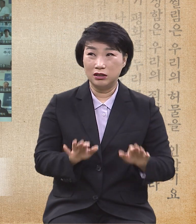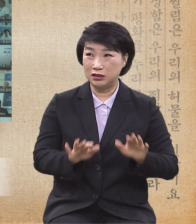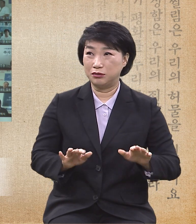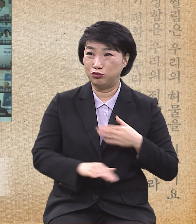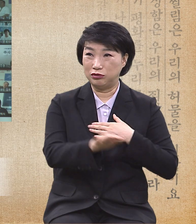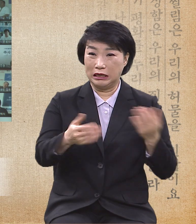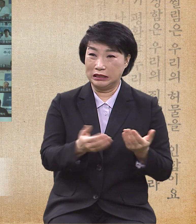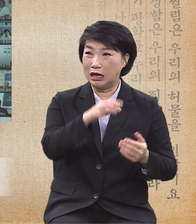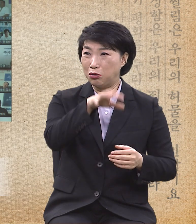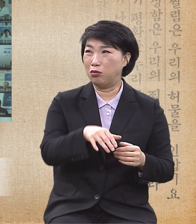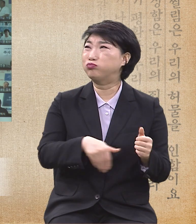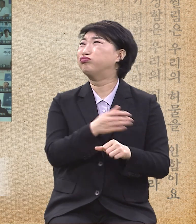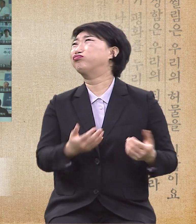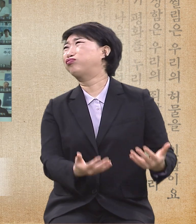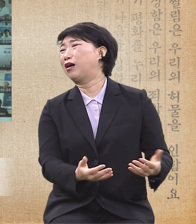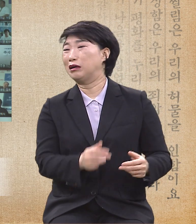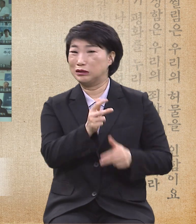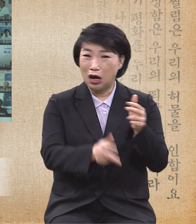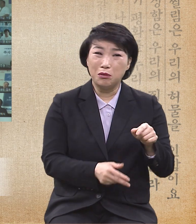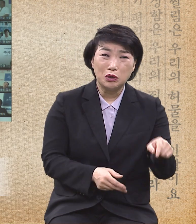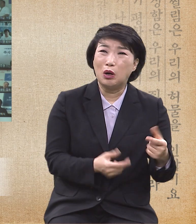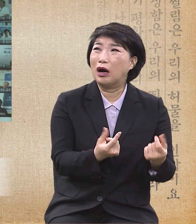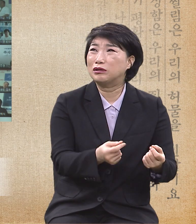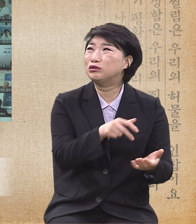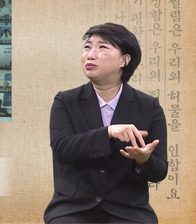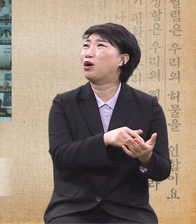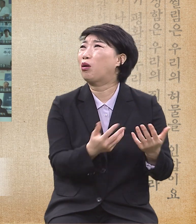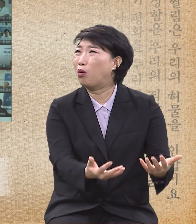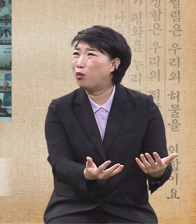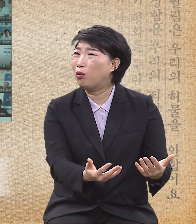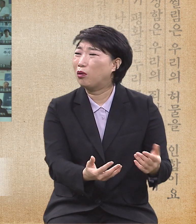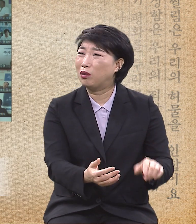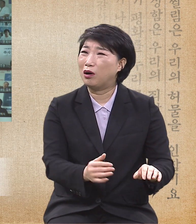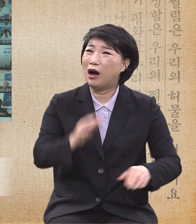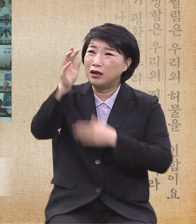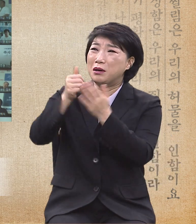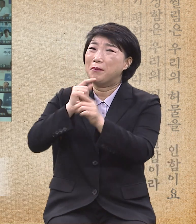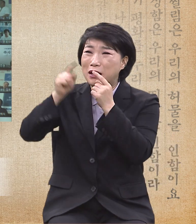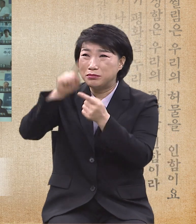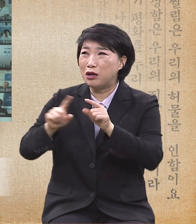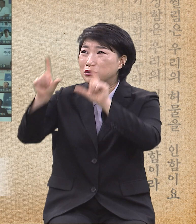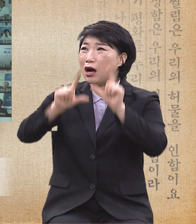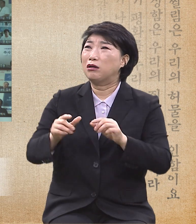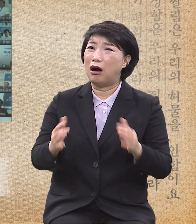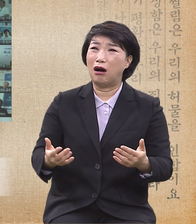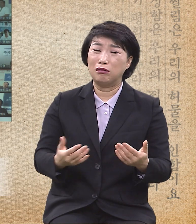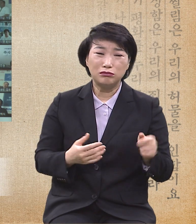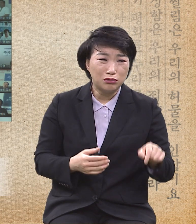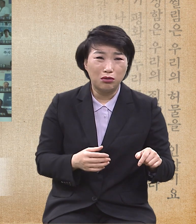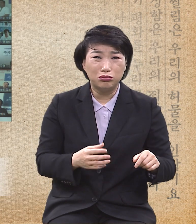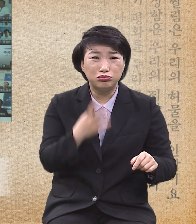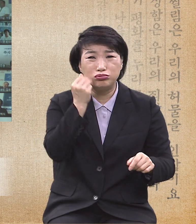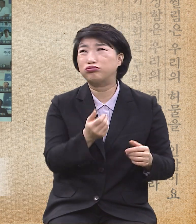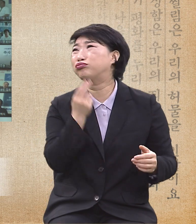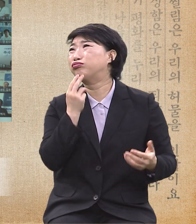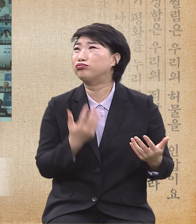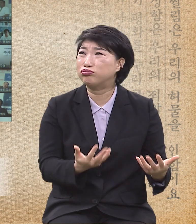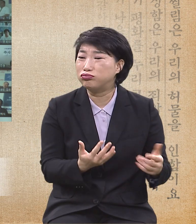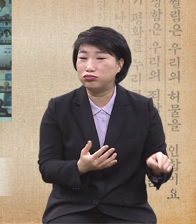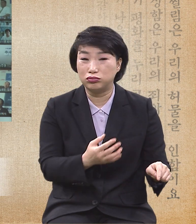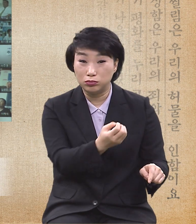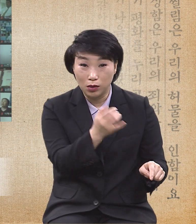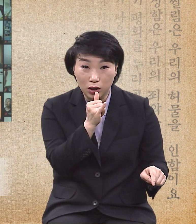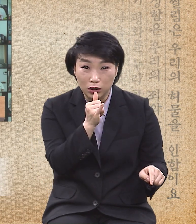우리 직장이 그렇잖아. 사업이 그렇잖아. 지금 시대가 하나님 말씀대로면 되는 게 없잖아.